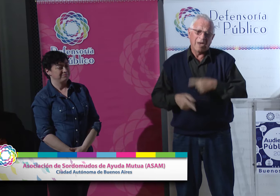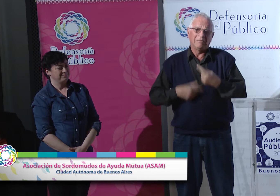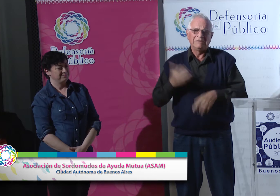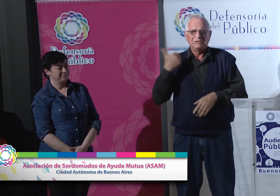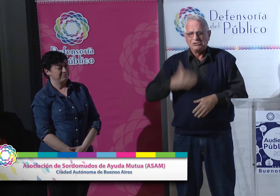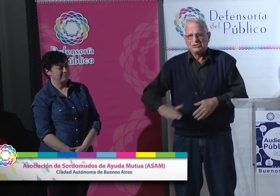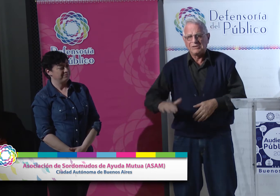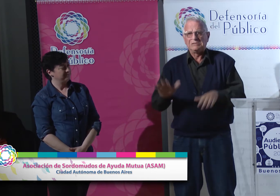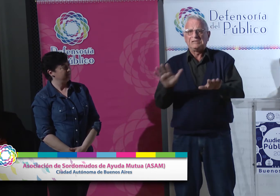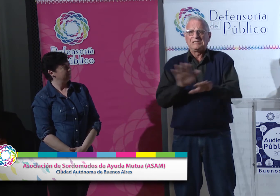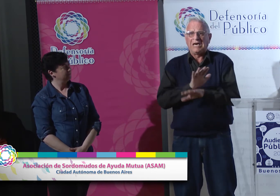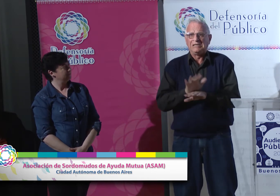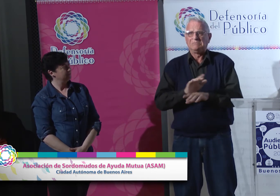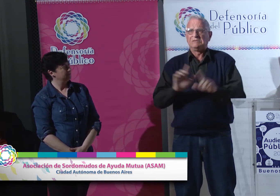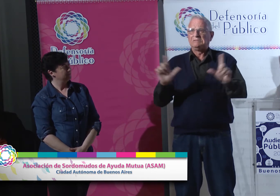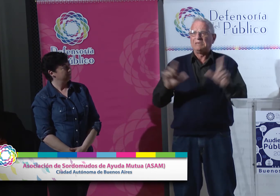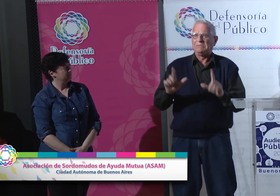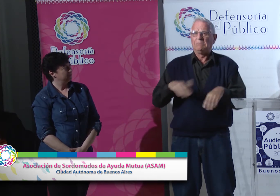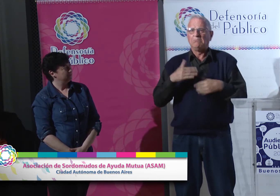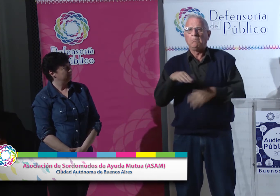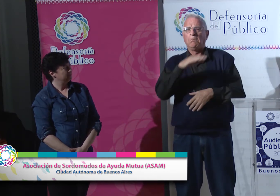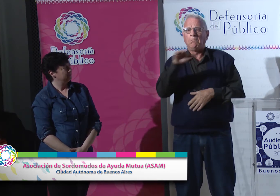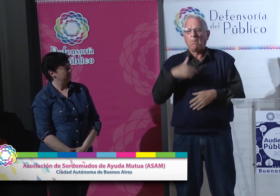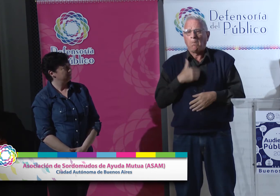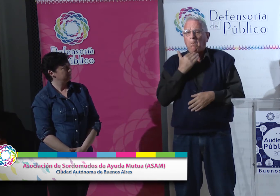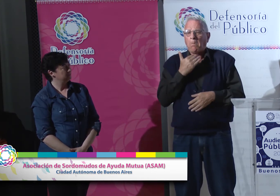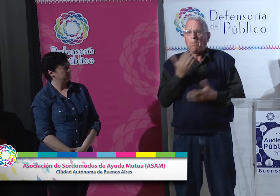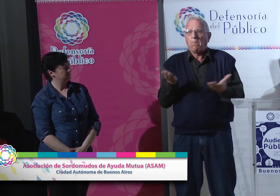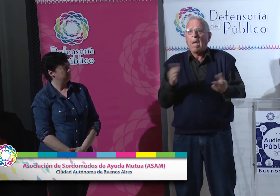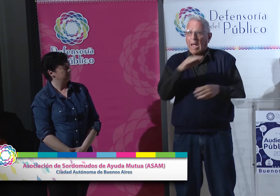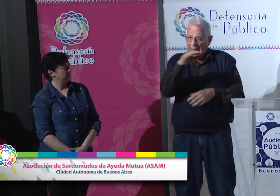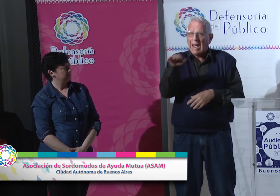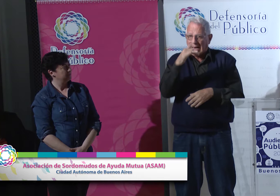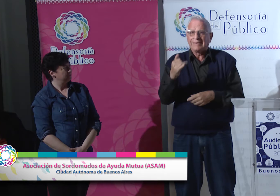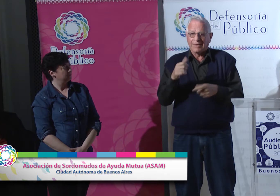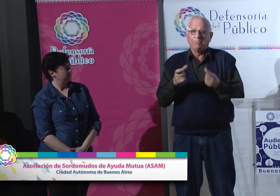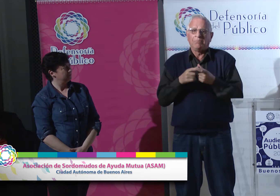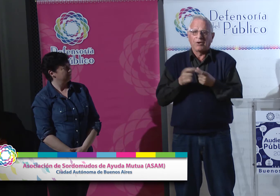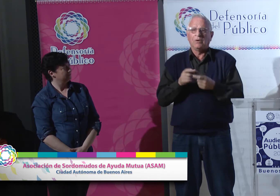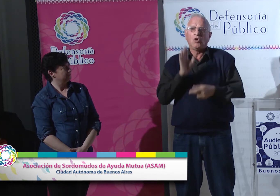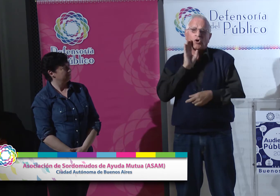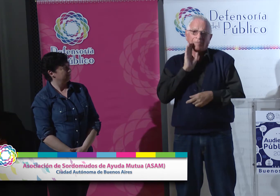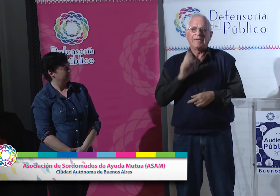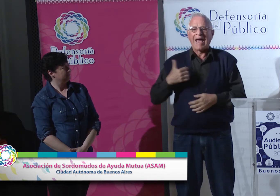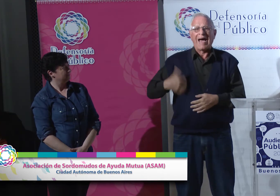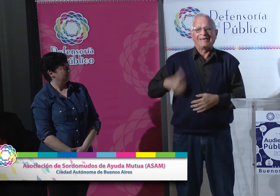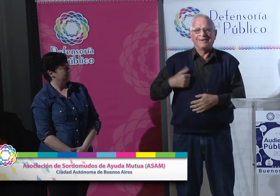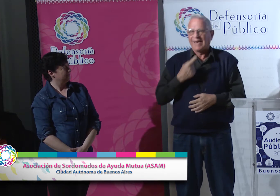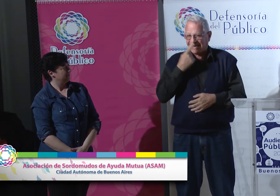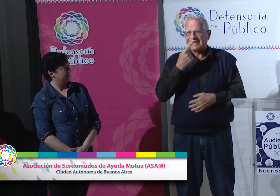participo cuando era chico el cine la televisión la verdad que yo no tenía nada de todo eso entiendo que algunas películas por ejemplo las